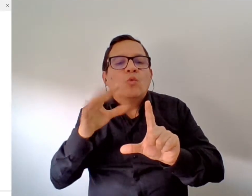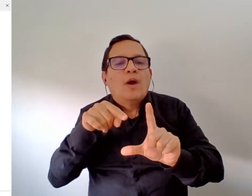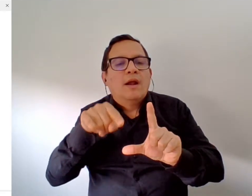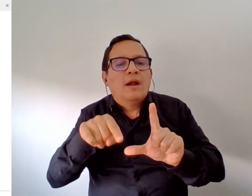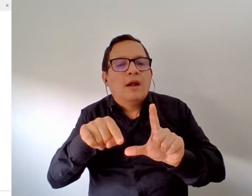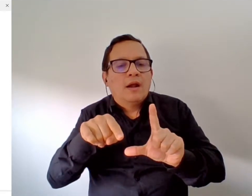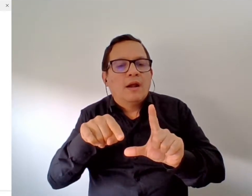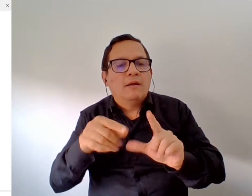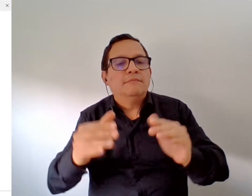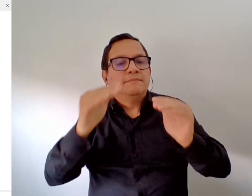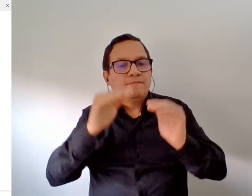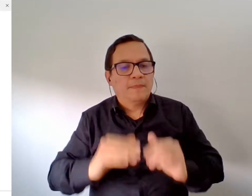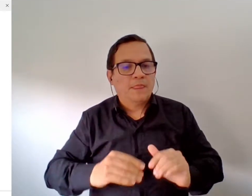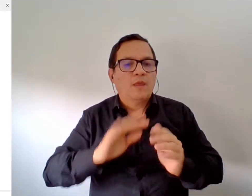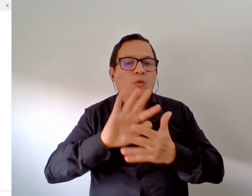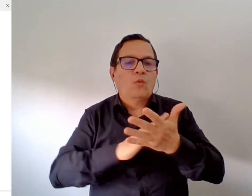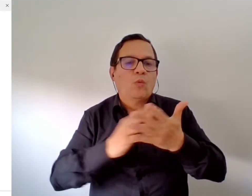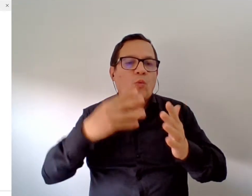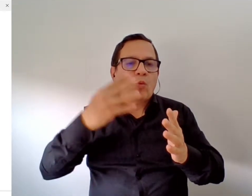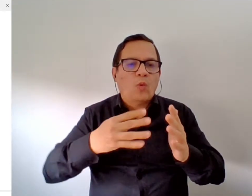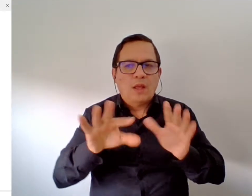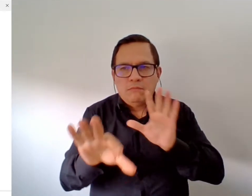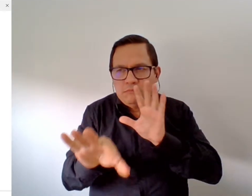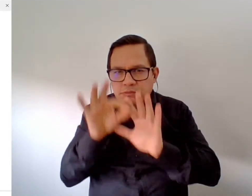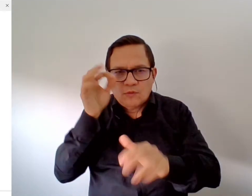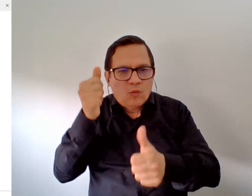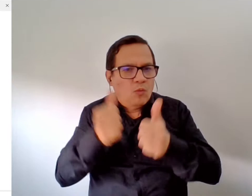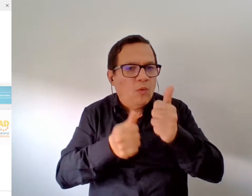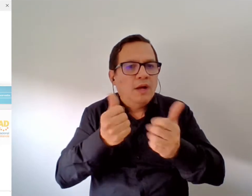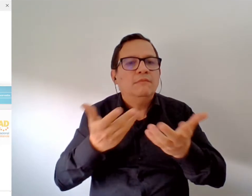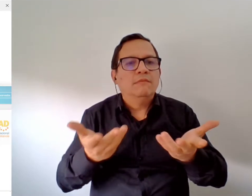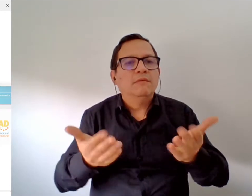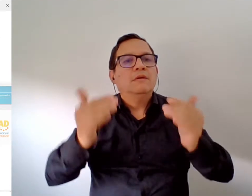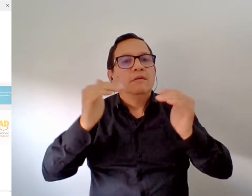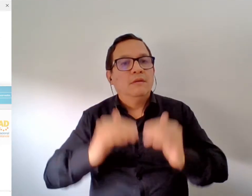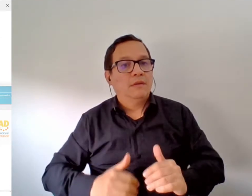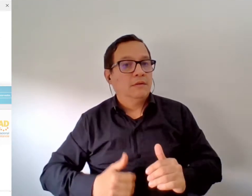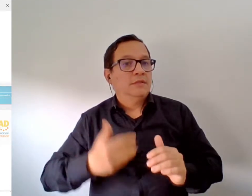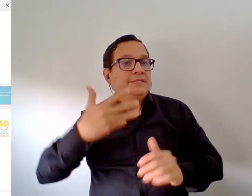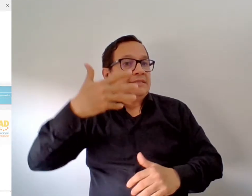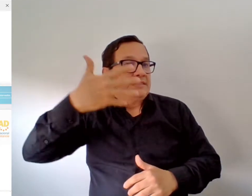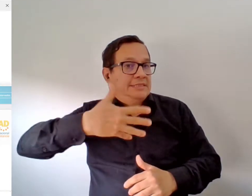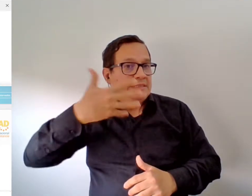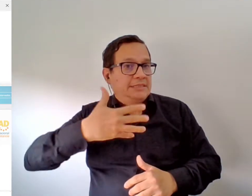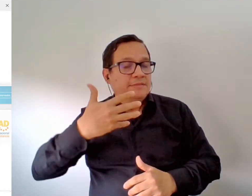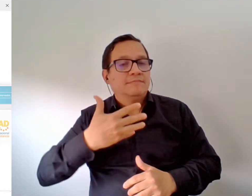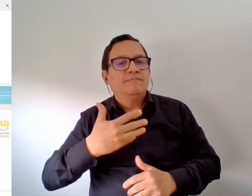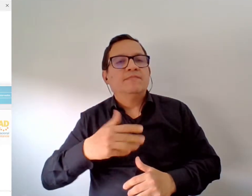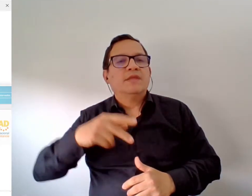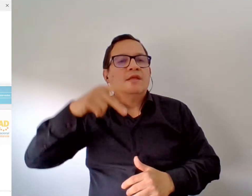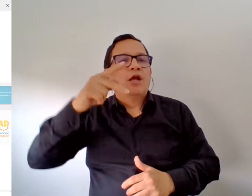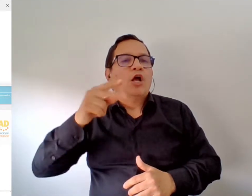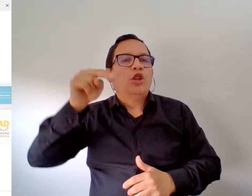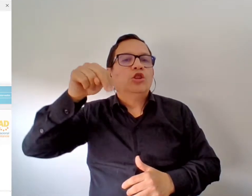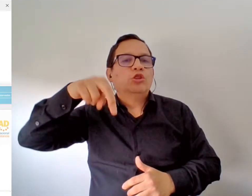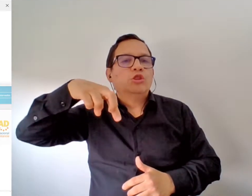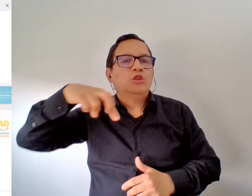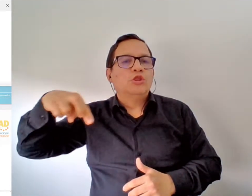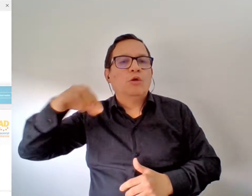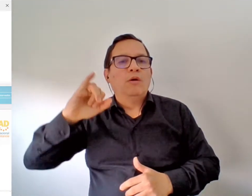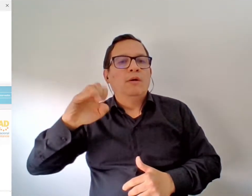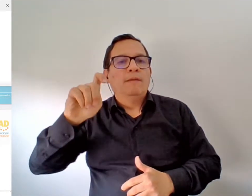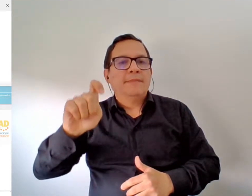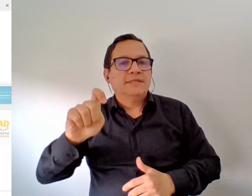4. Distribución elegida. Tabla número 5. Knoppix Live